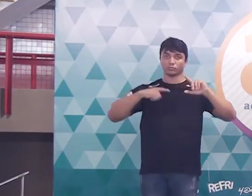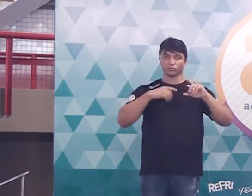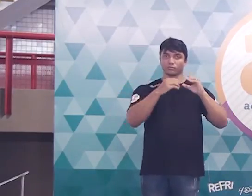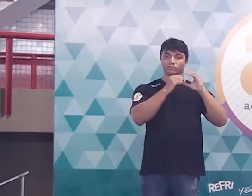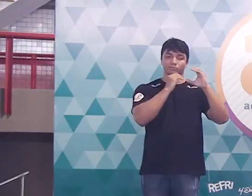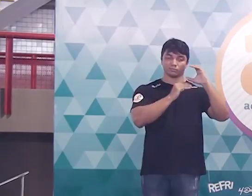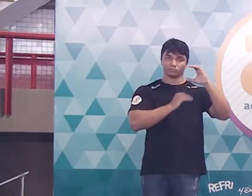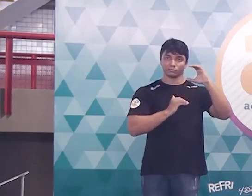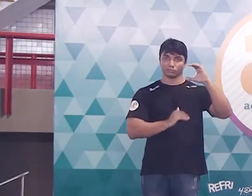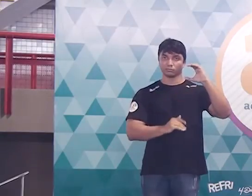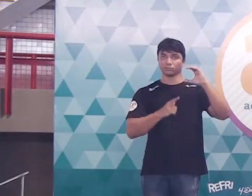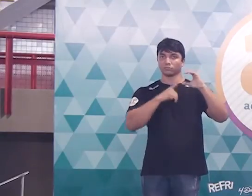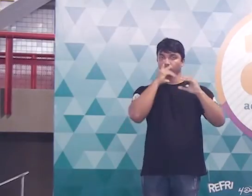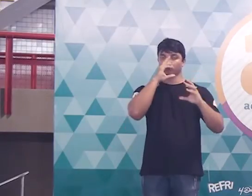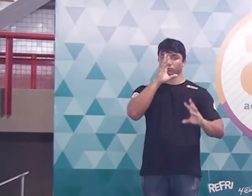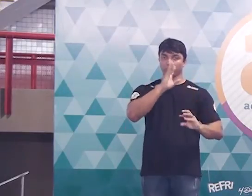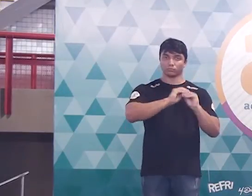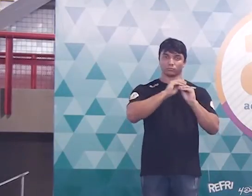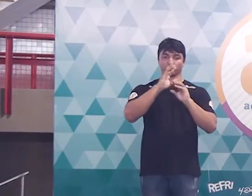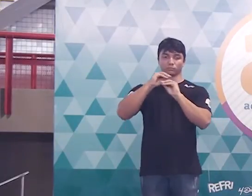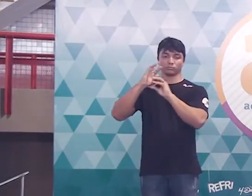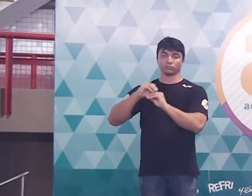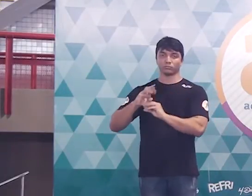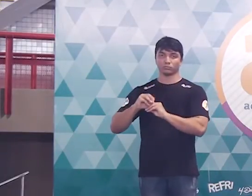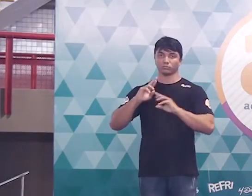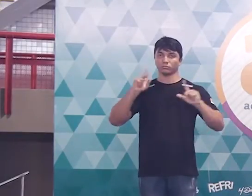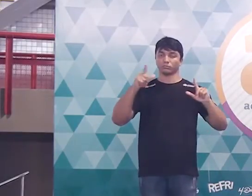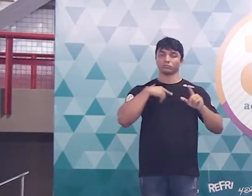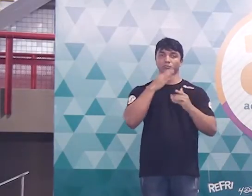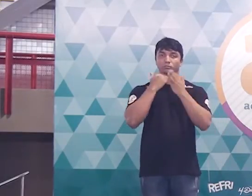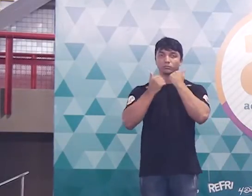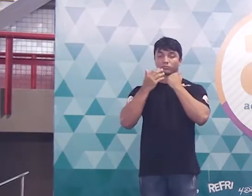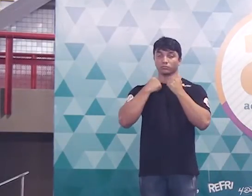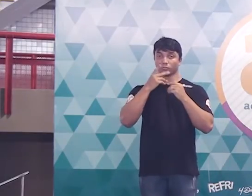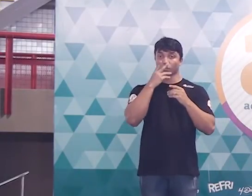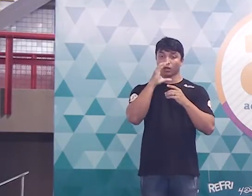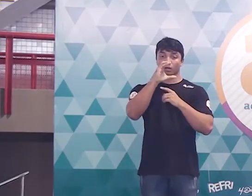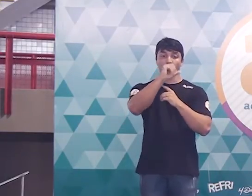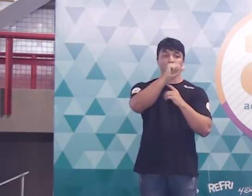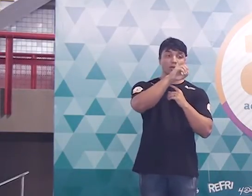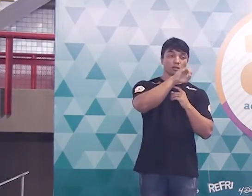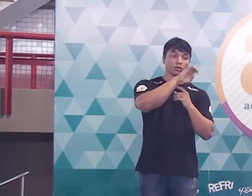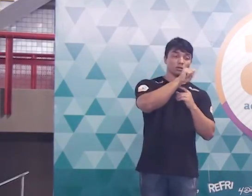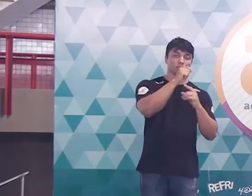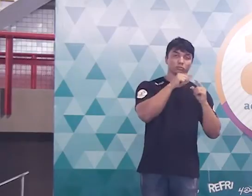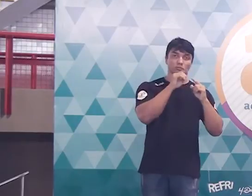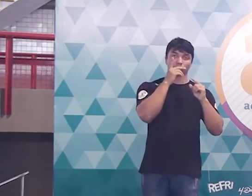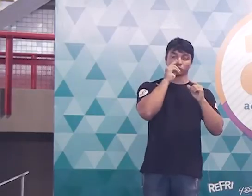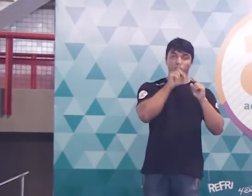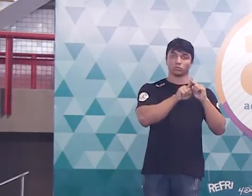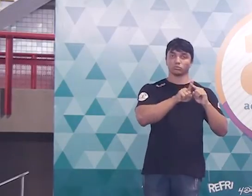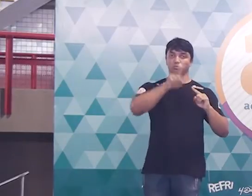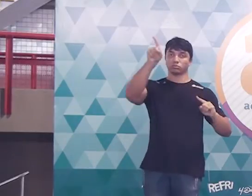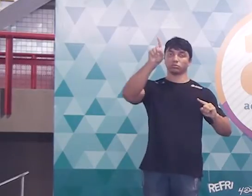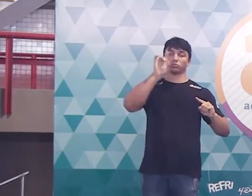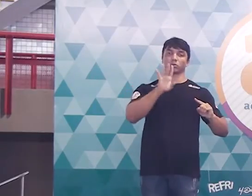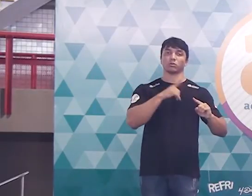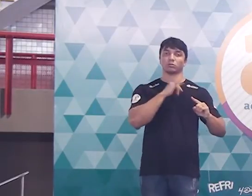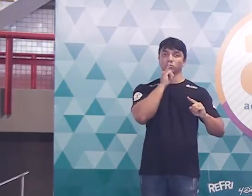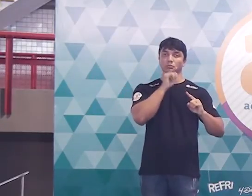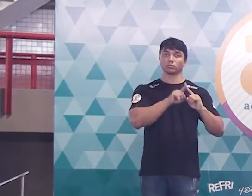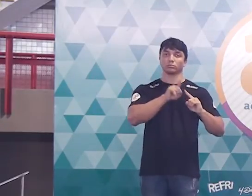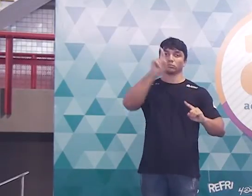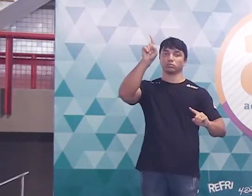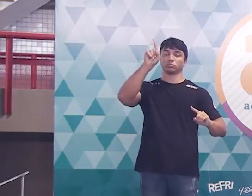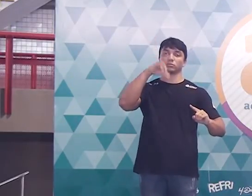Cadeias. Ela é mais complexa do que uma cadeia alimentar. Cadeia alimentar, ela é o quê? Unidirecional. É